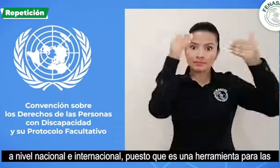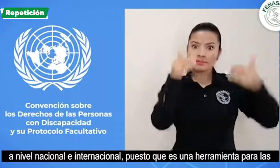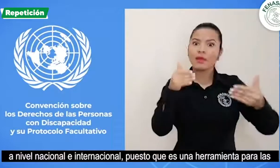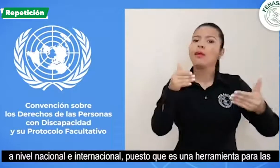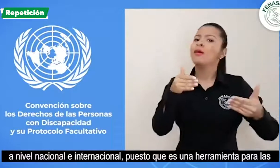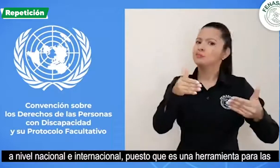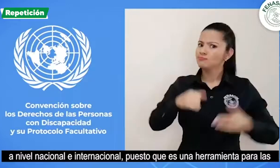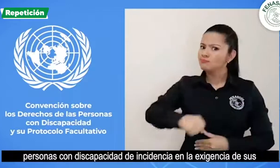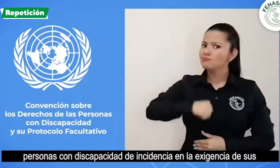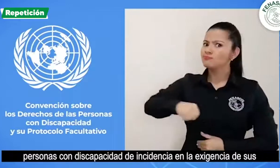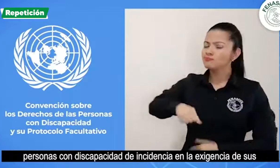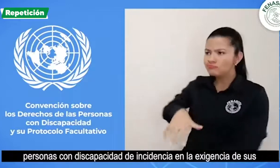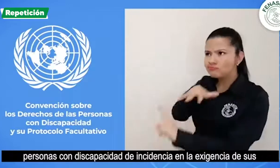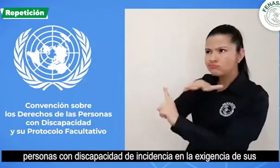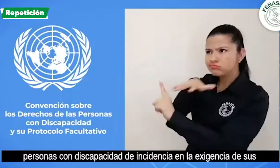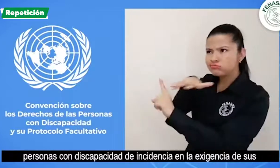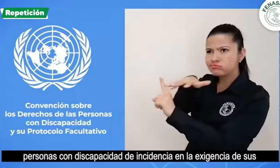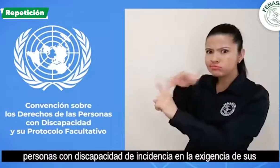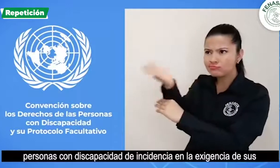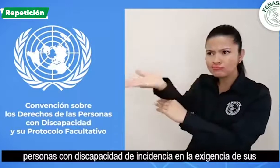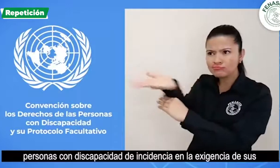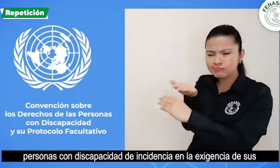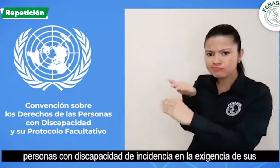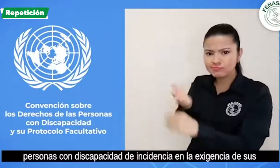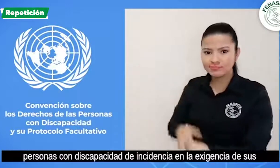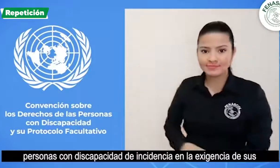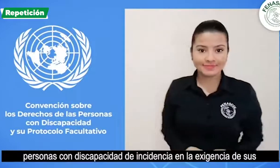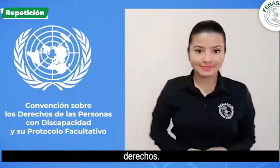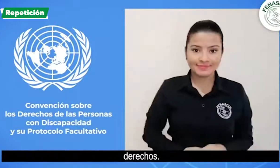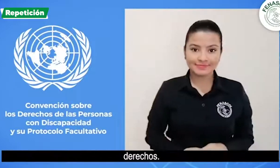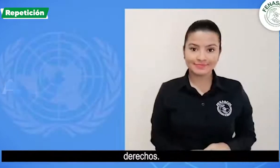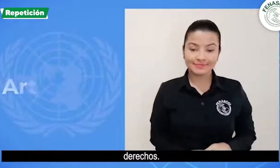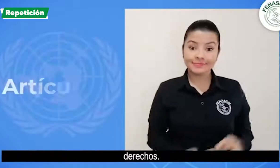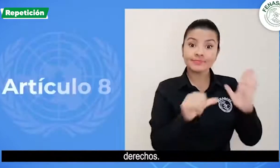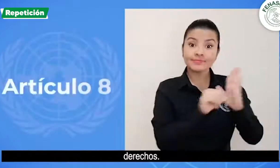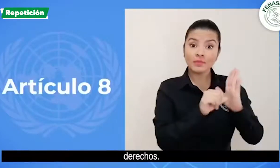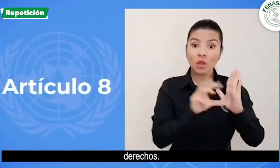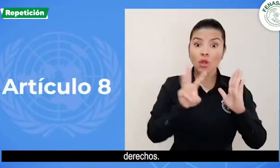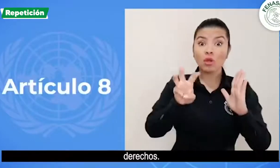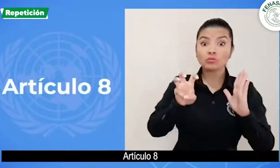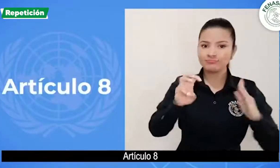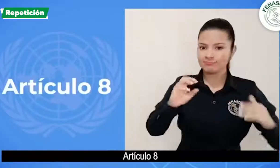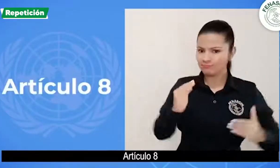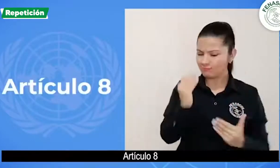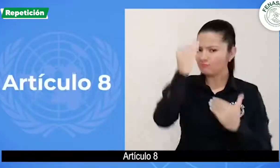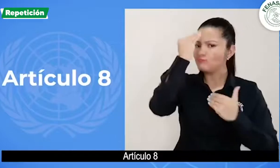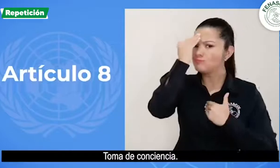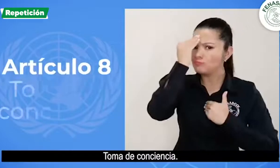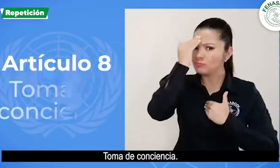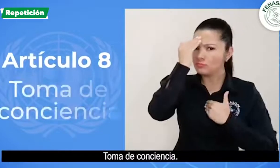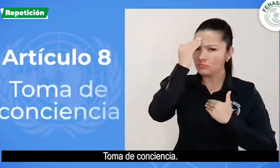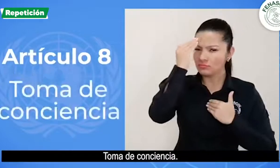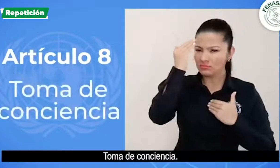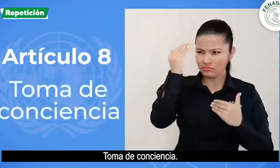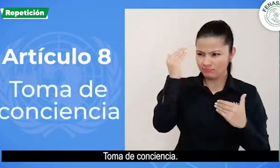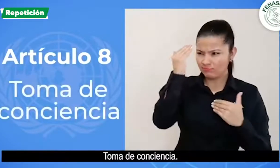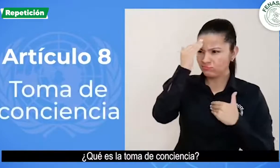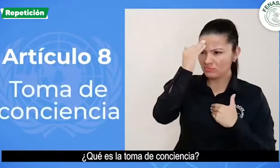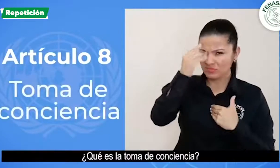herramienta Para las personas Con discapacidad De incidencia En la exigencia De sus derechos Artículo 8 Toma de